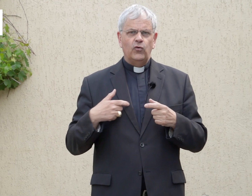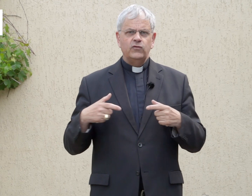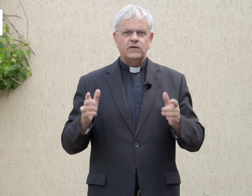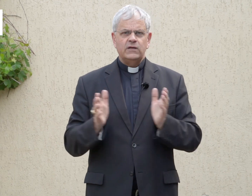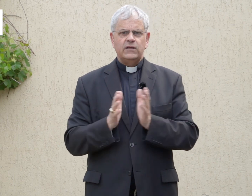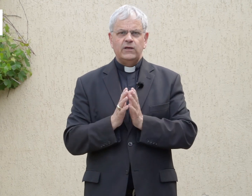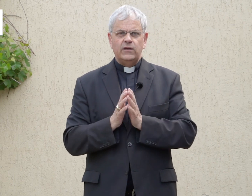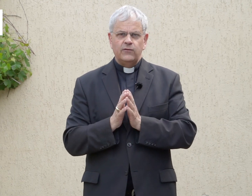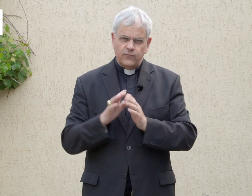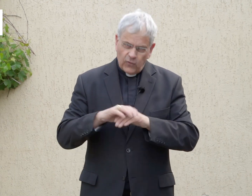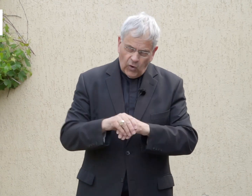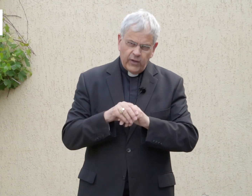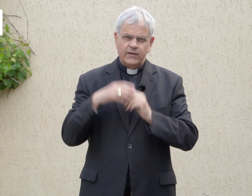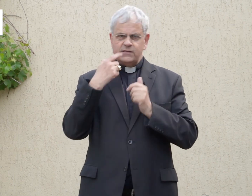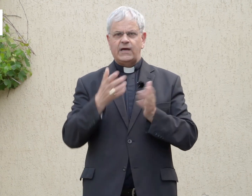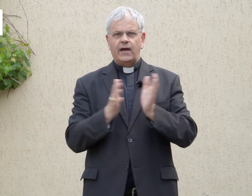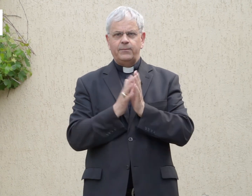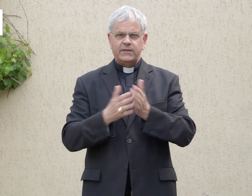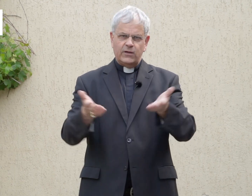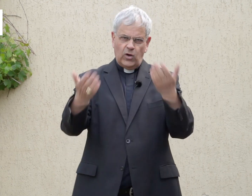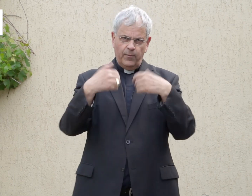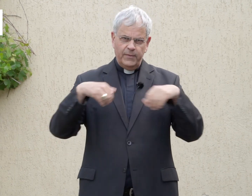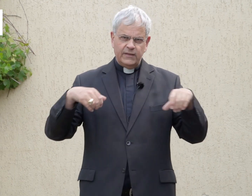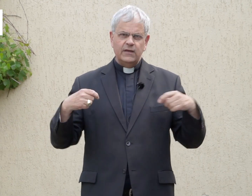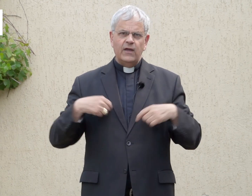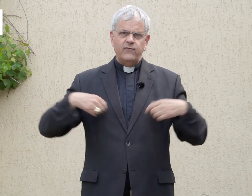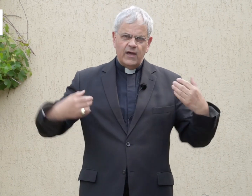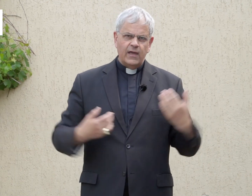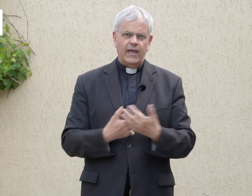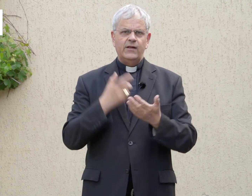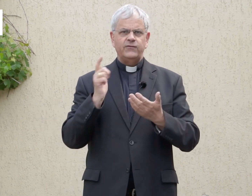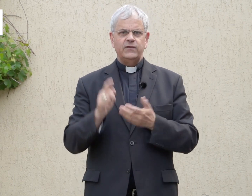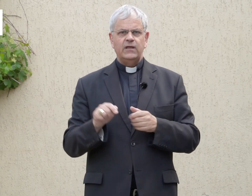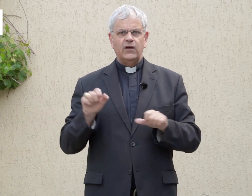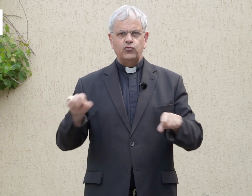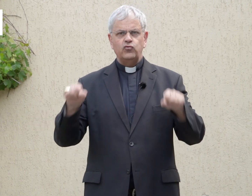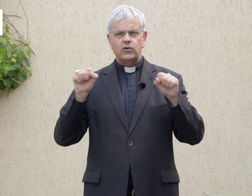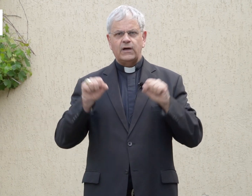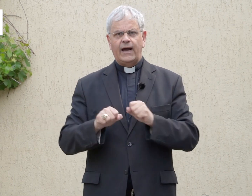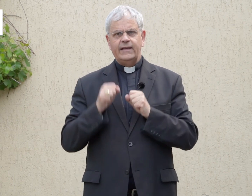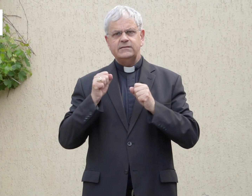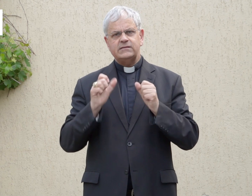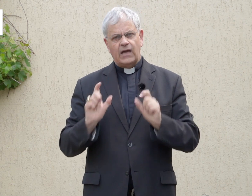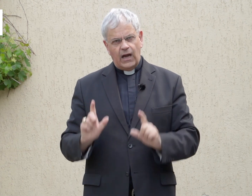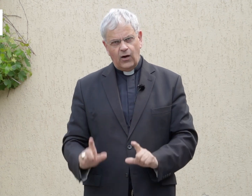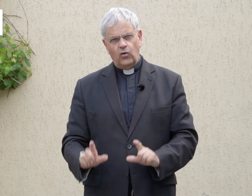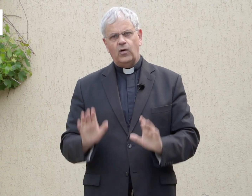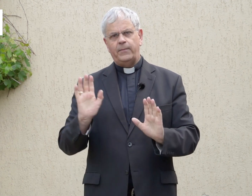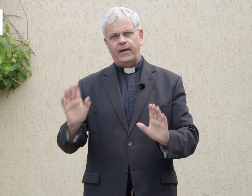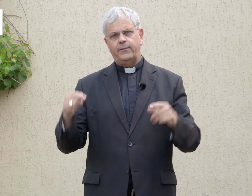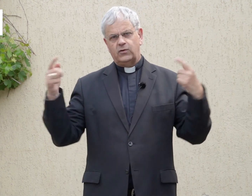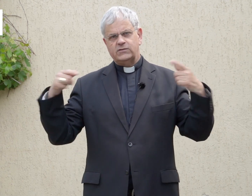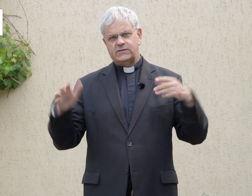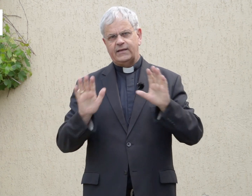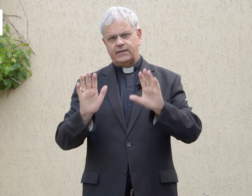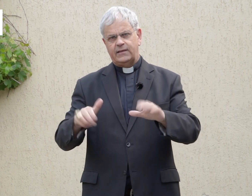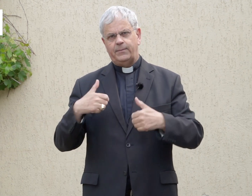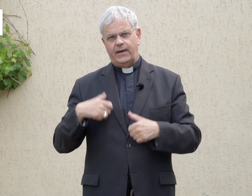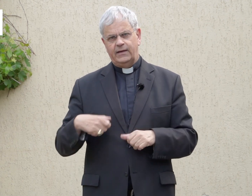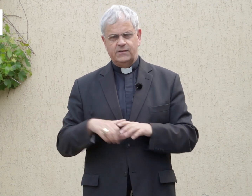und die Freunde sagen, bitte komm mit, wir helfen dir, du kannst auch beim Konzert dabei